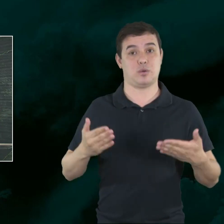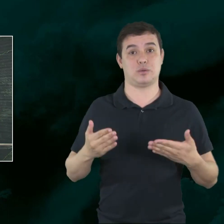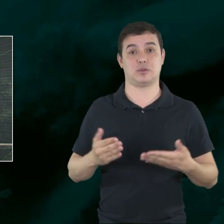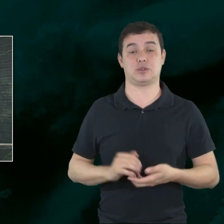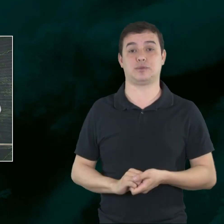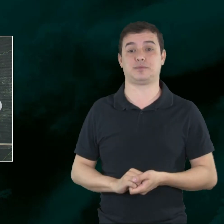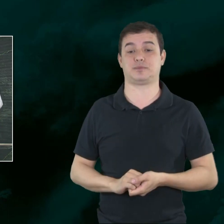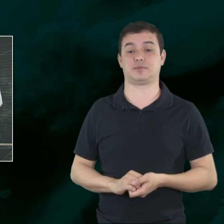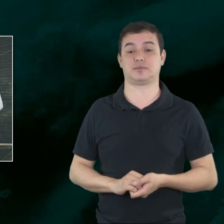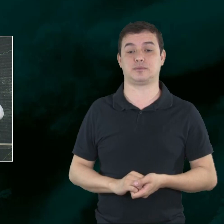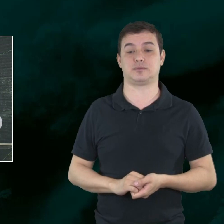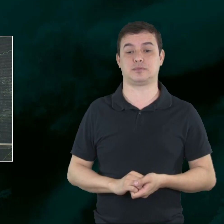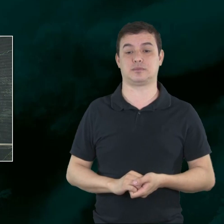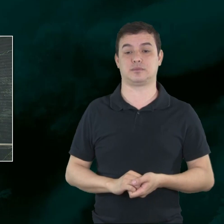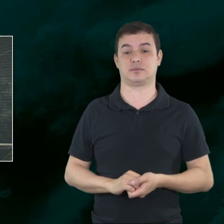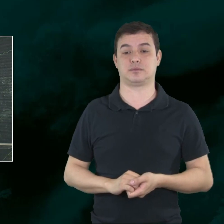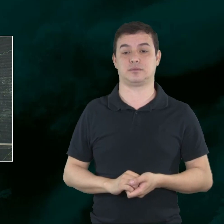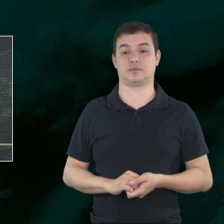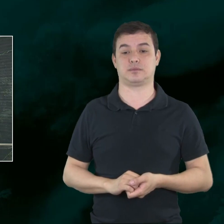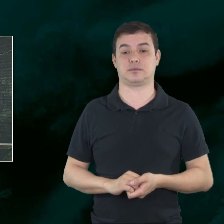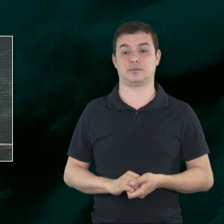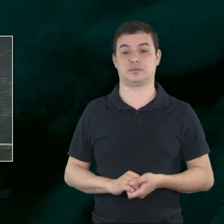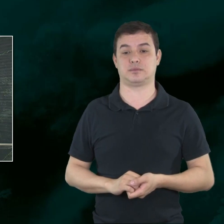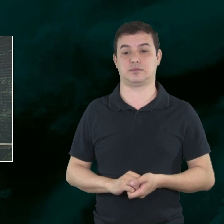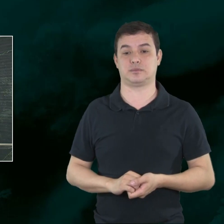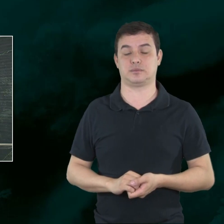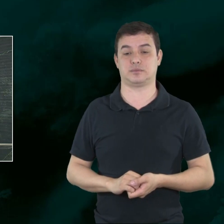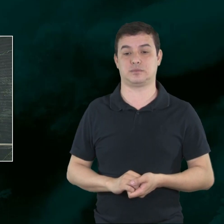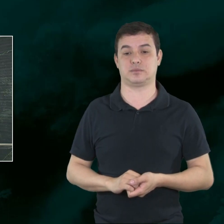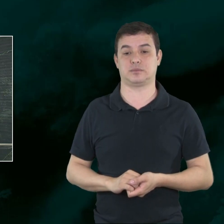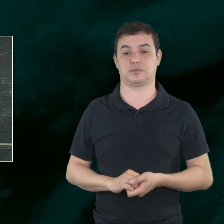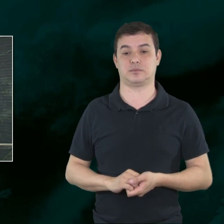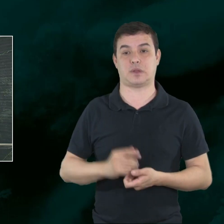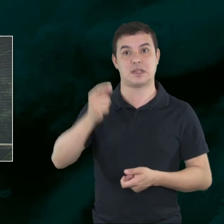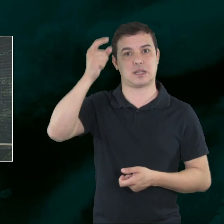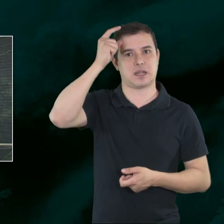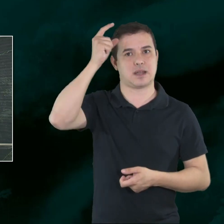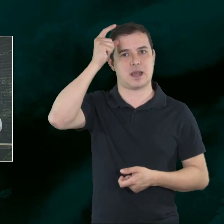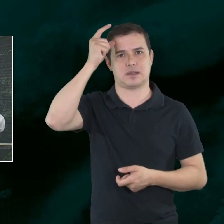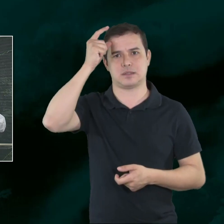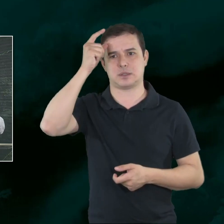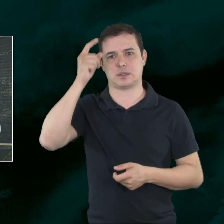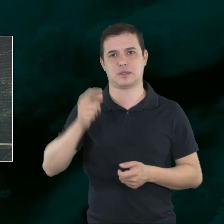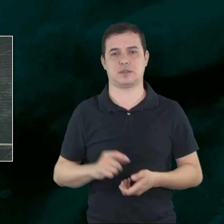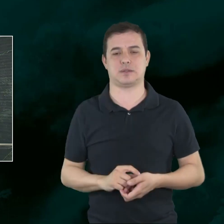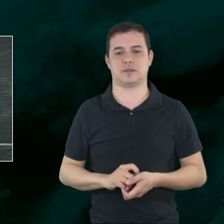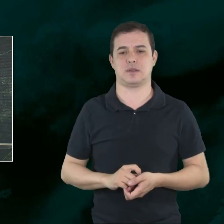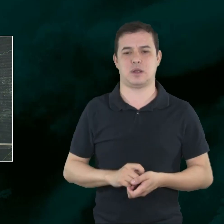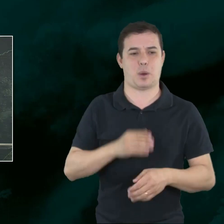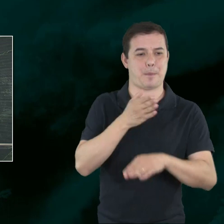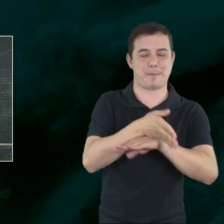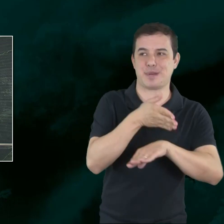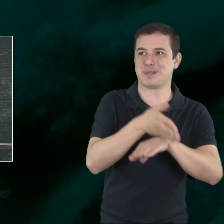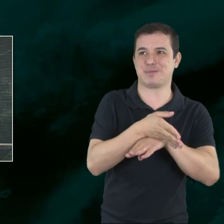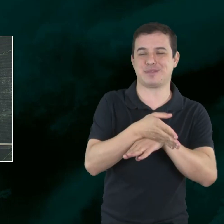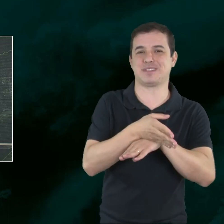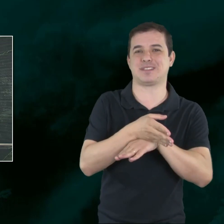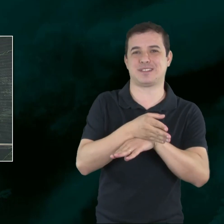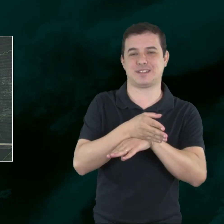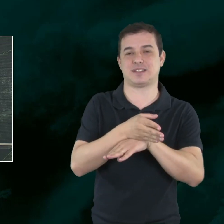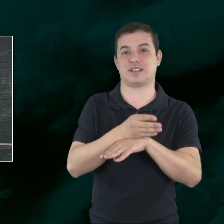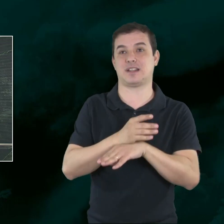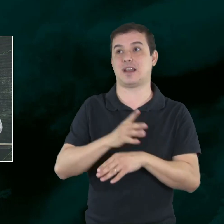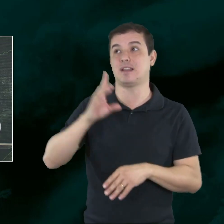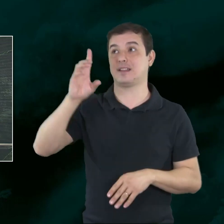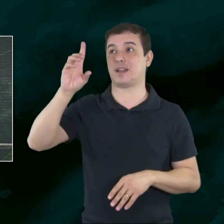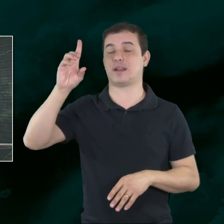fora do Monte Santo de Deus, e ele levou consigo terça parte dos anjos